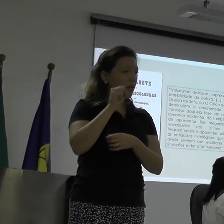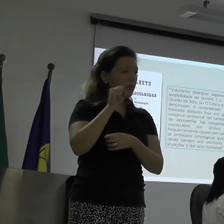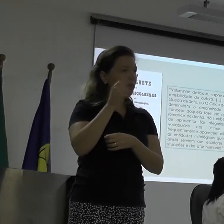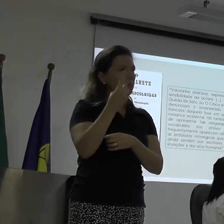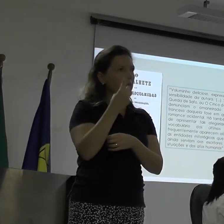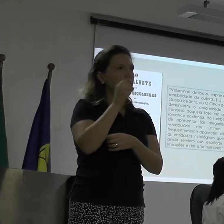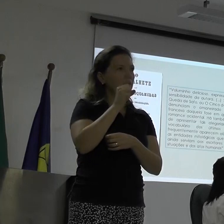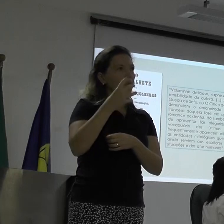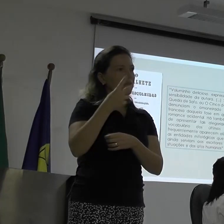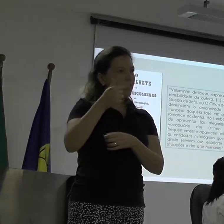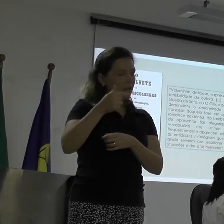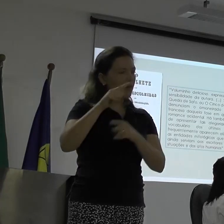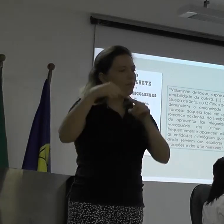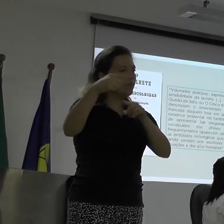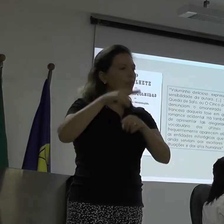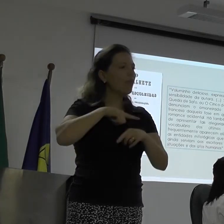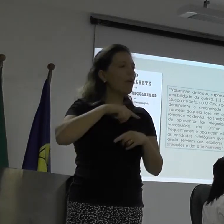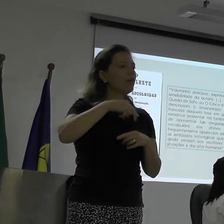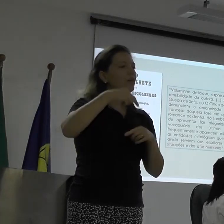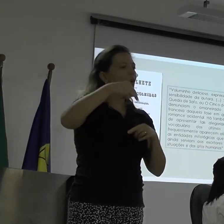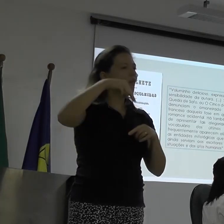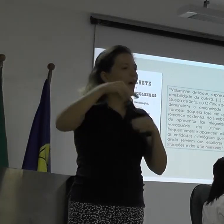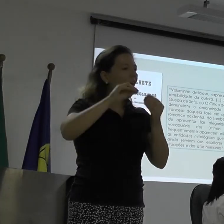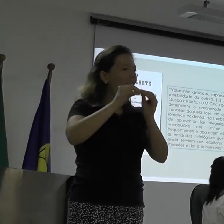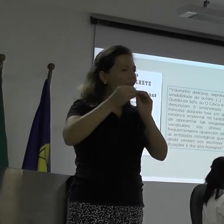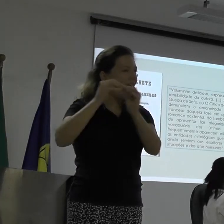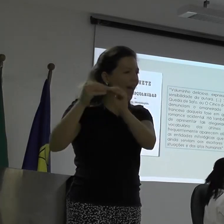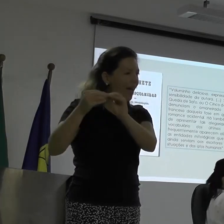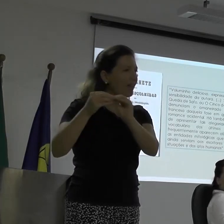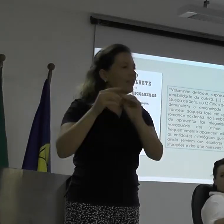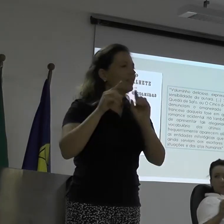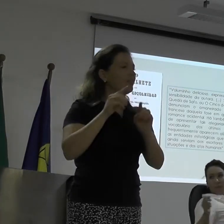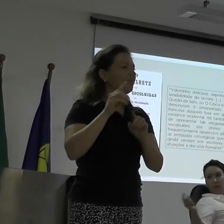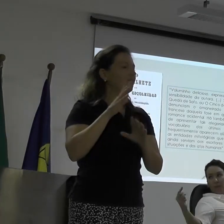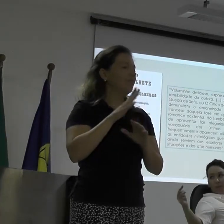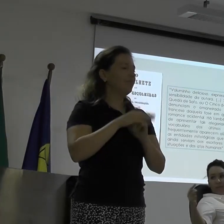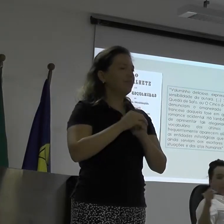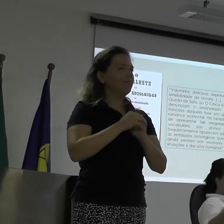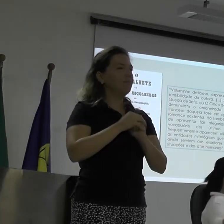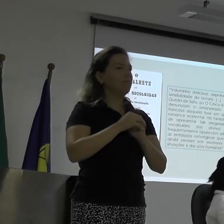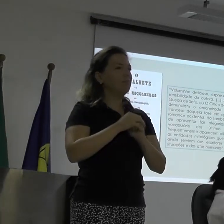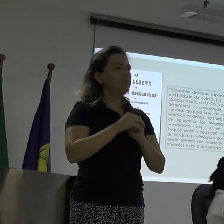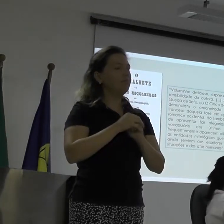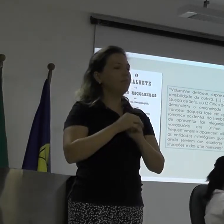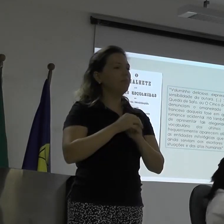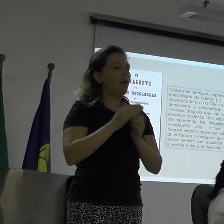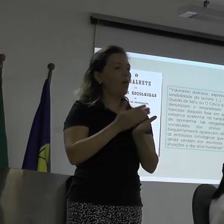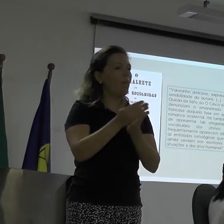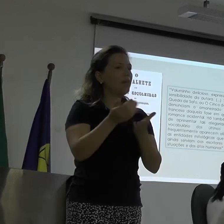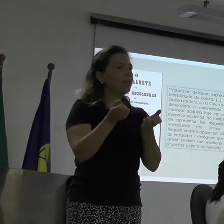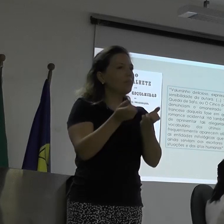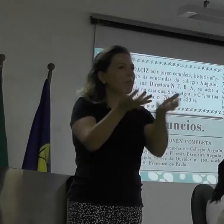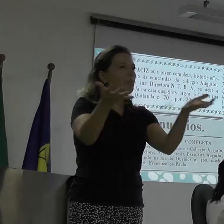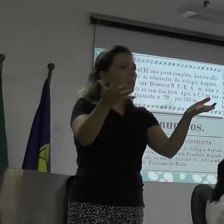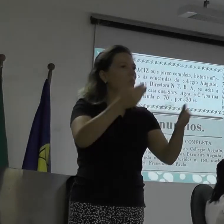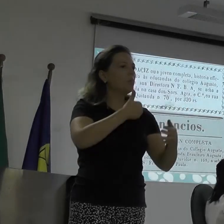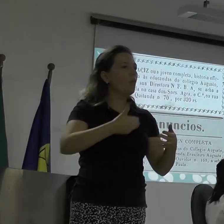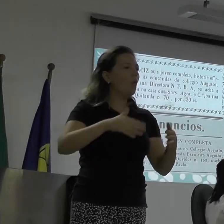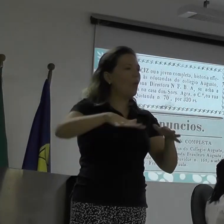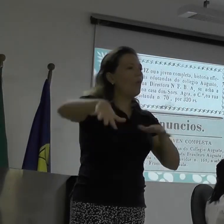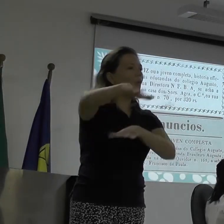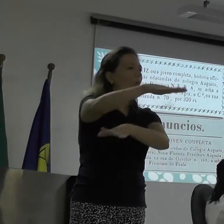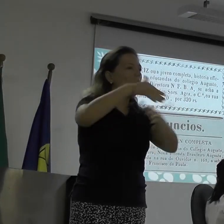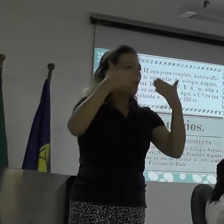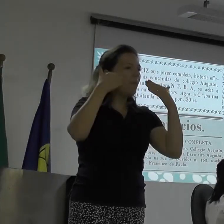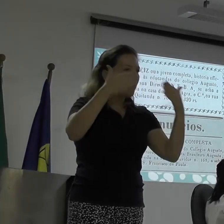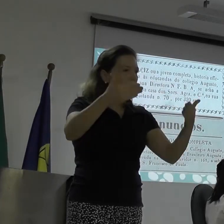1847, são as novelas de Nízia Floresta Brasileira Augusta que chegam a público. Fanny,